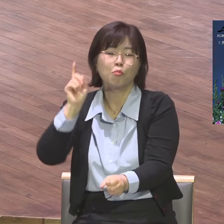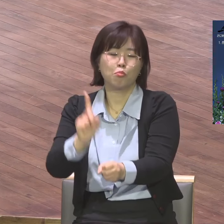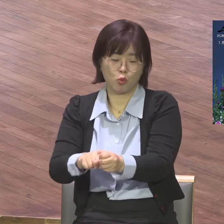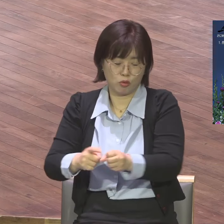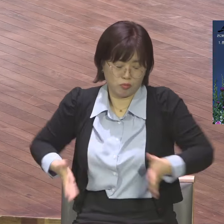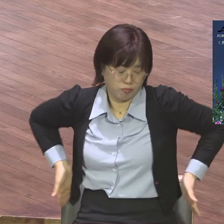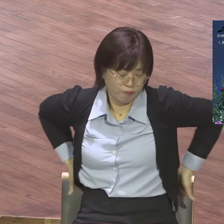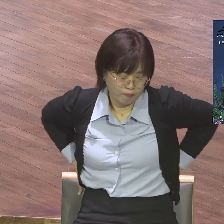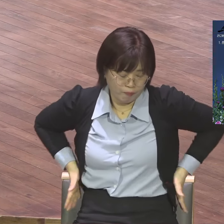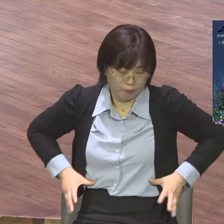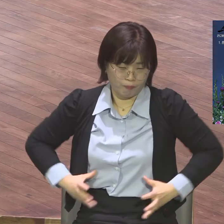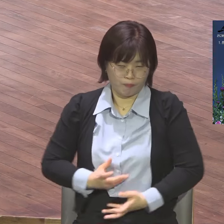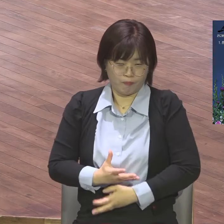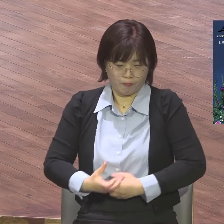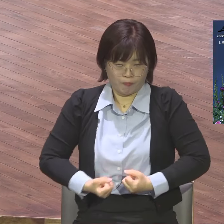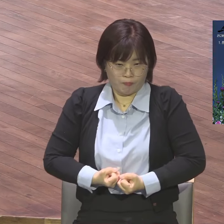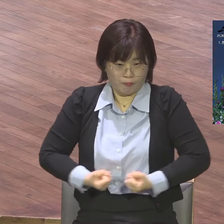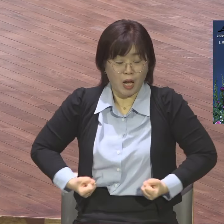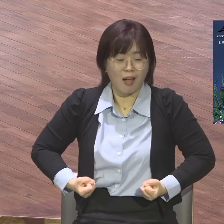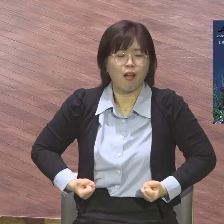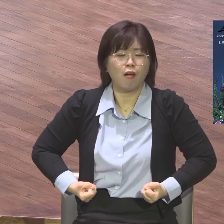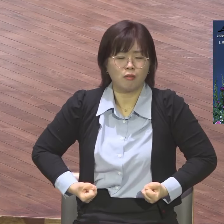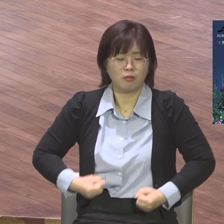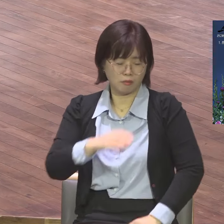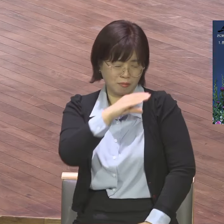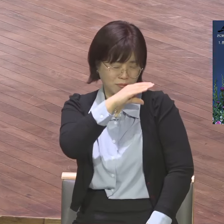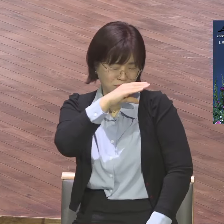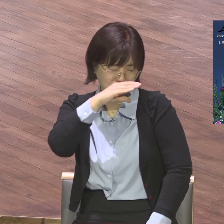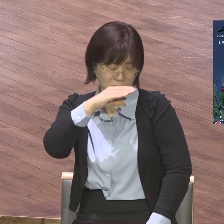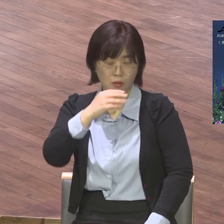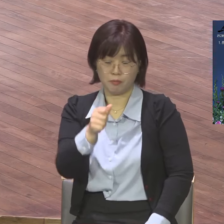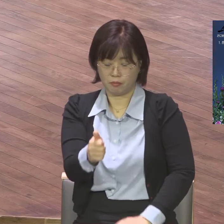끝이에요. 새 못을 여섯 개 박아버리면 끝이라고.